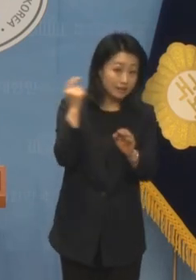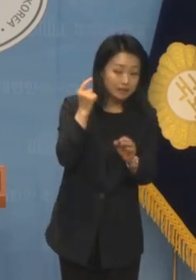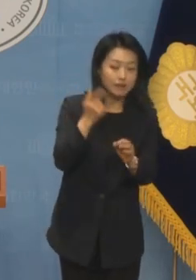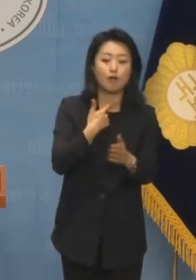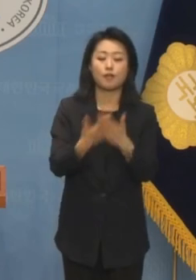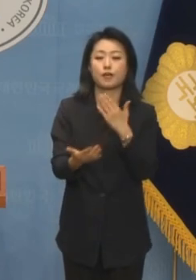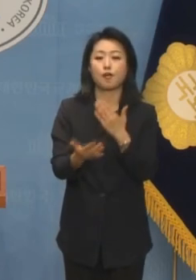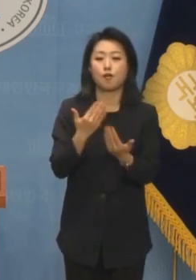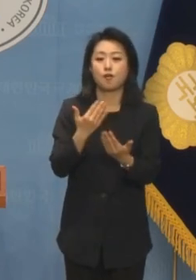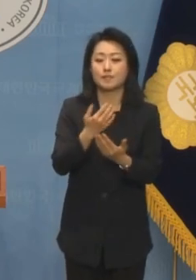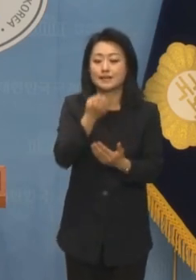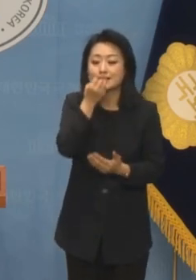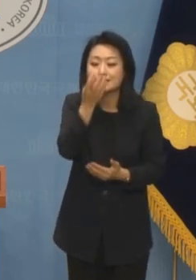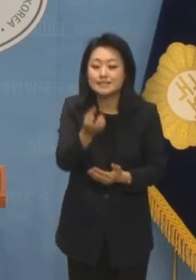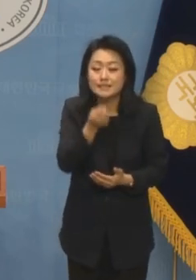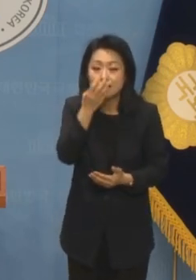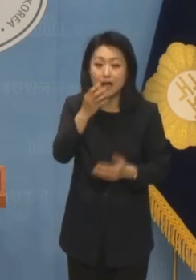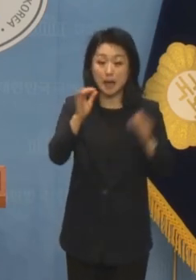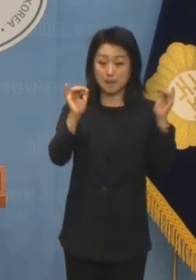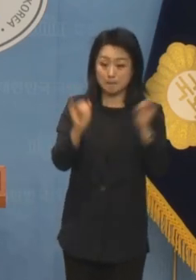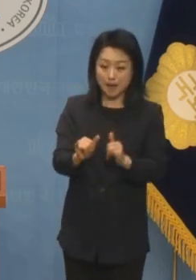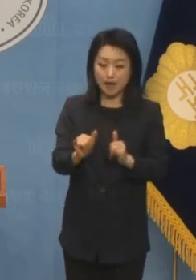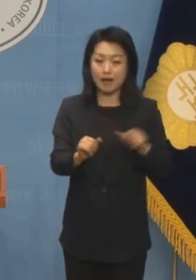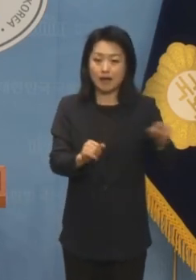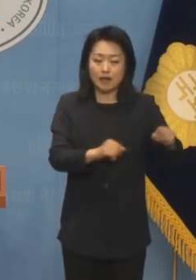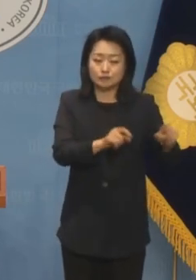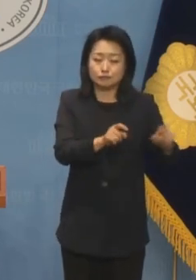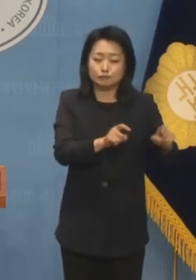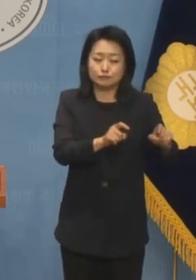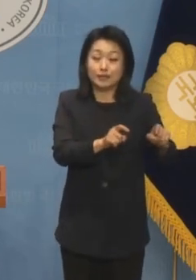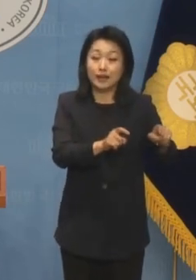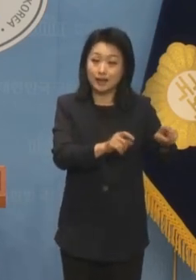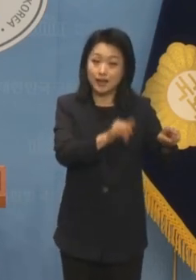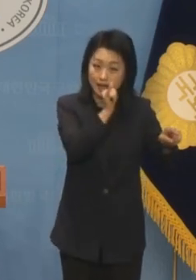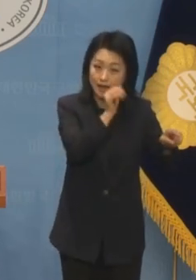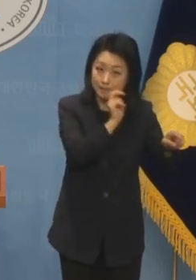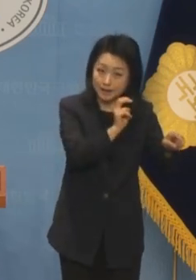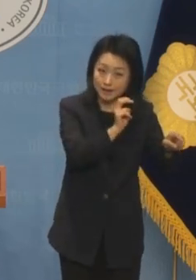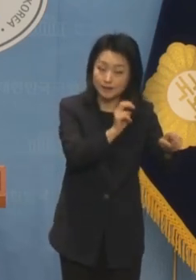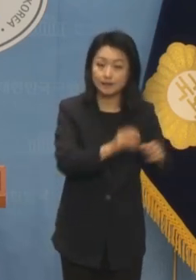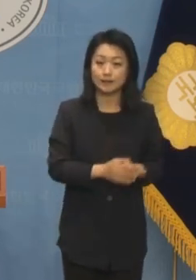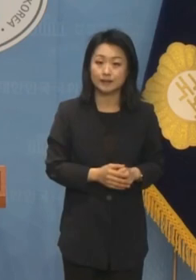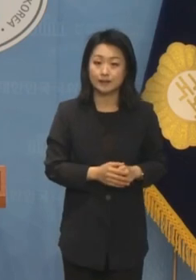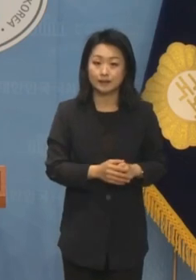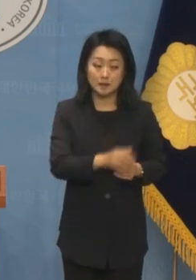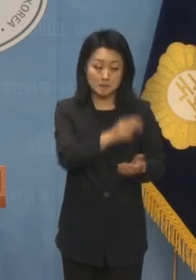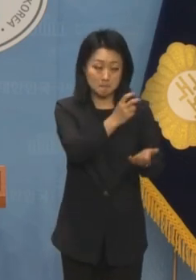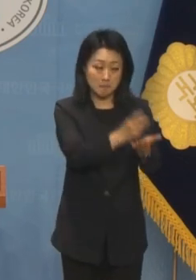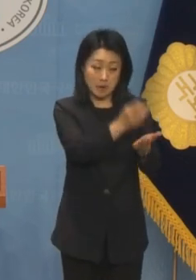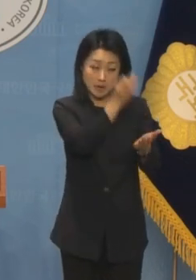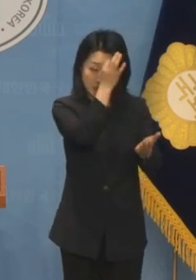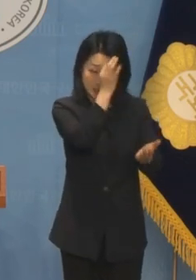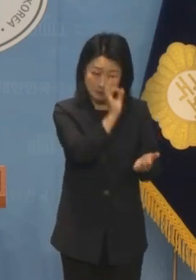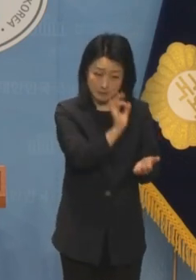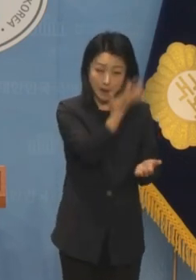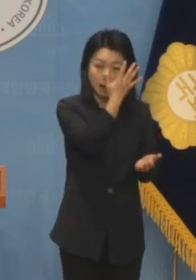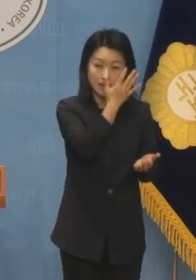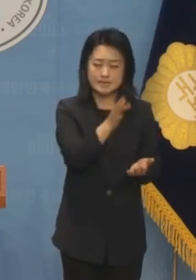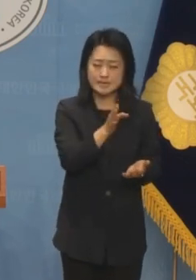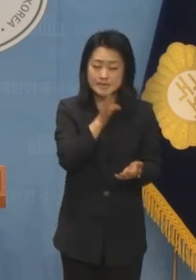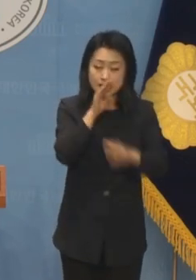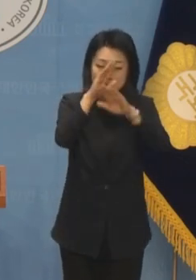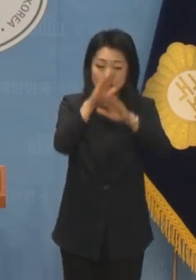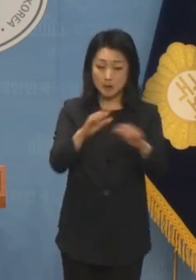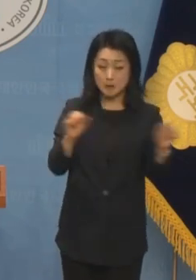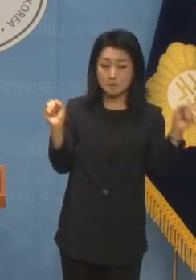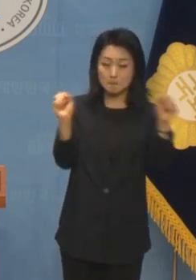기초한 증언을 할까봐 두려운 모양입니다. 온갖 법기술을 동원해 진실을 가리려는